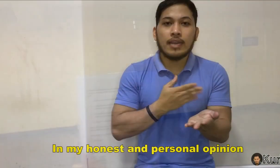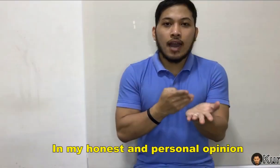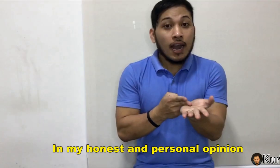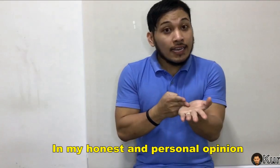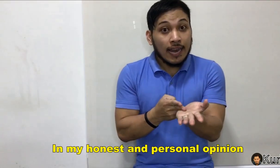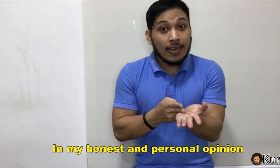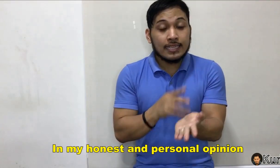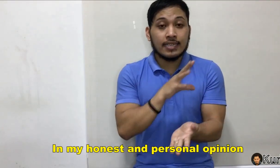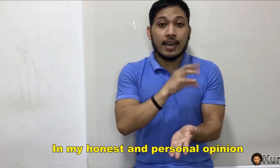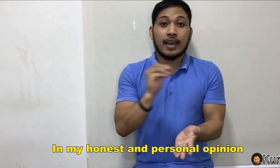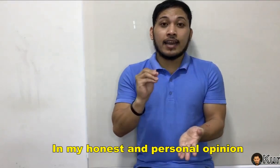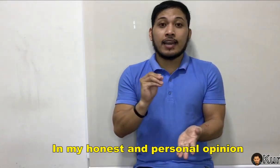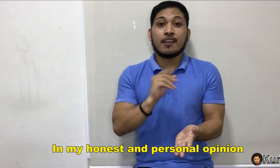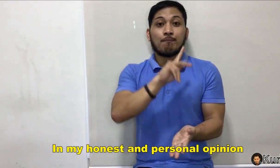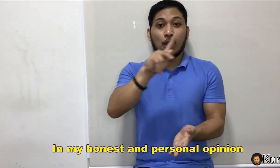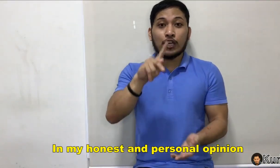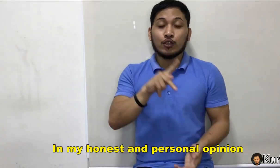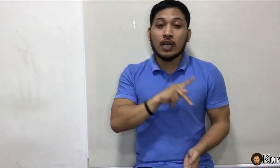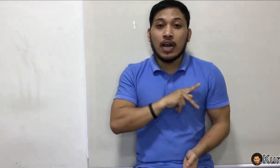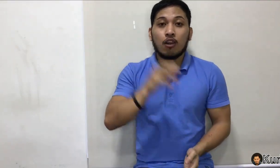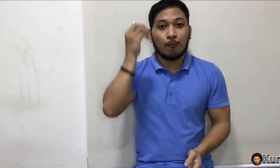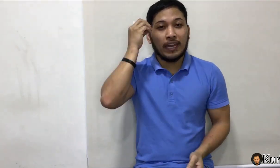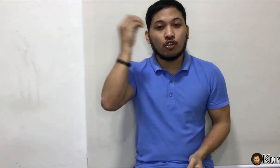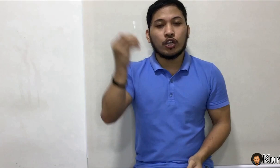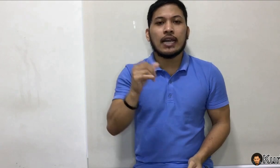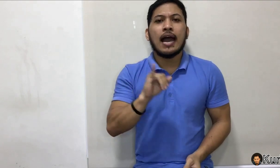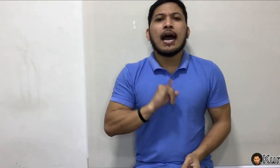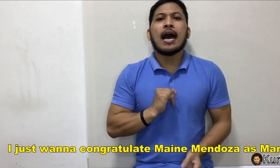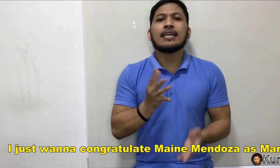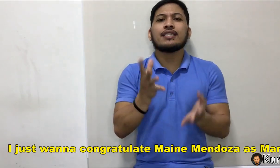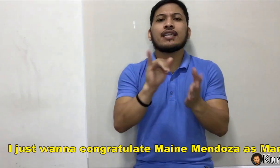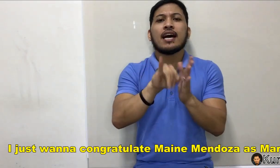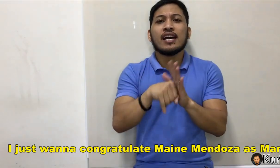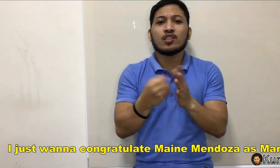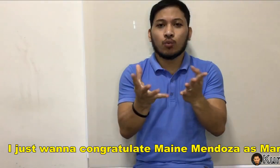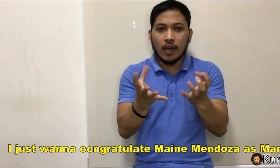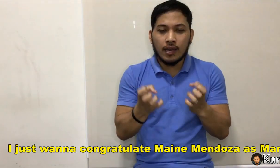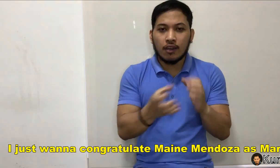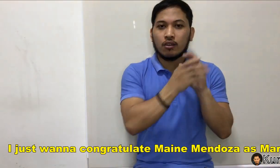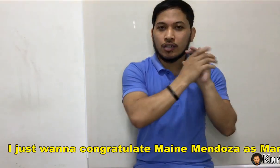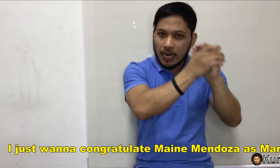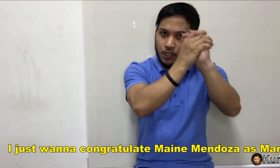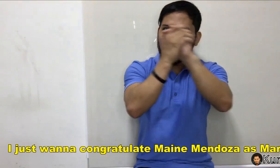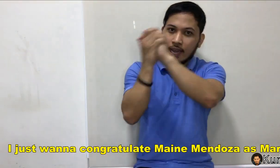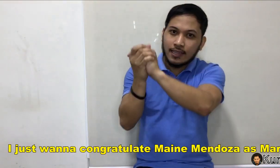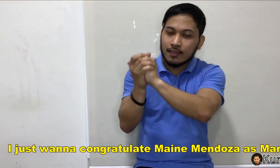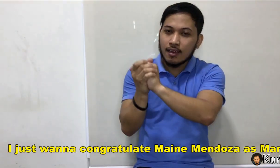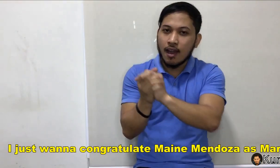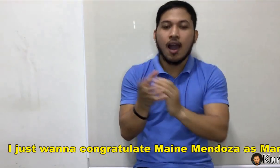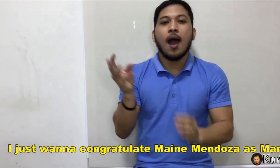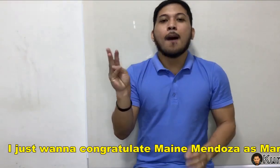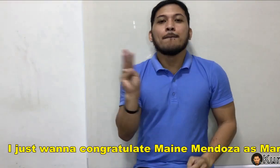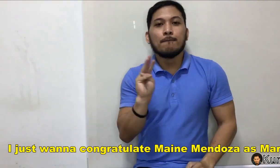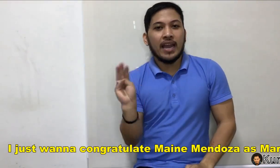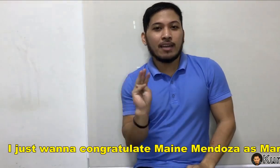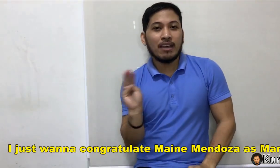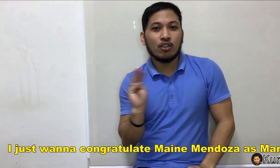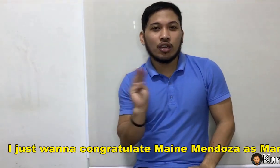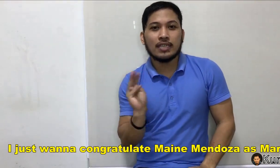My honest and personal opinion, I just wanna congratulate May